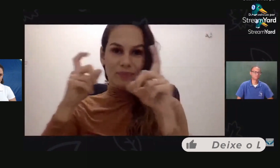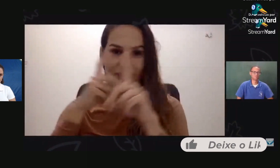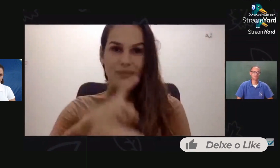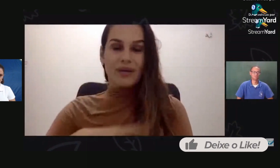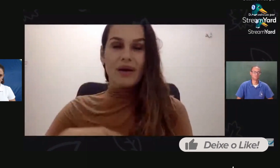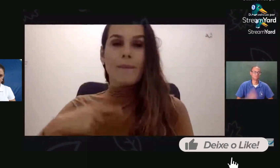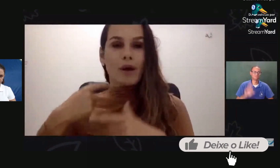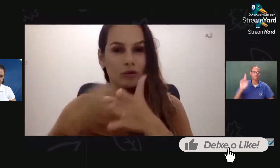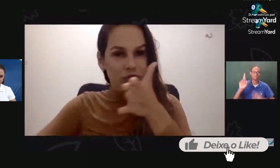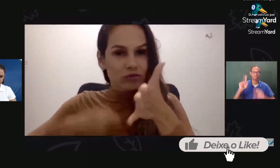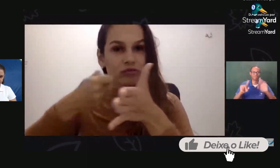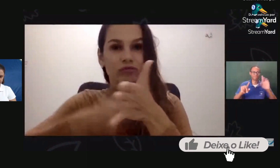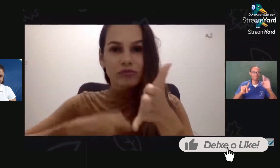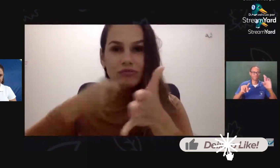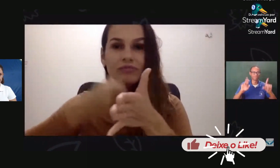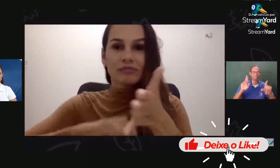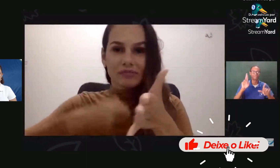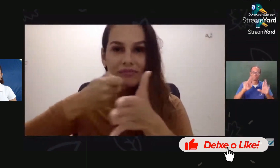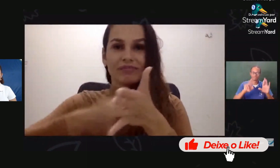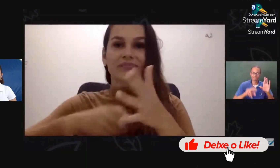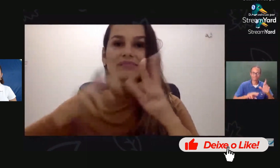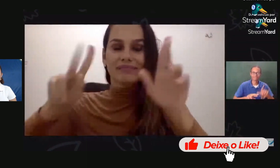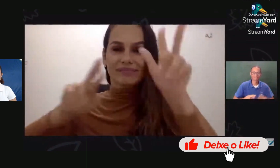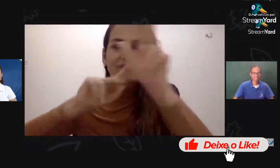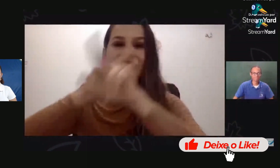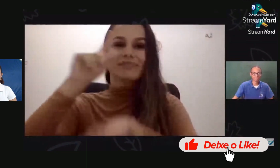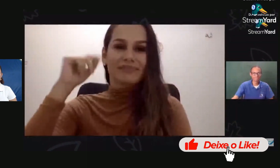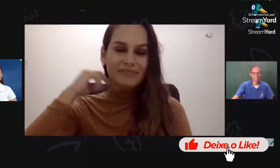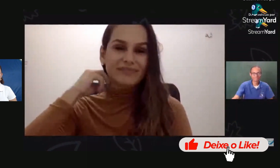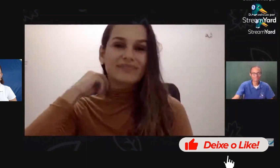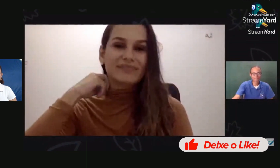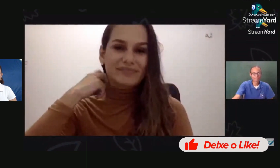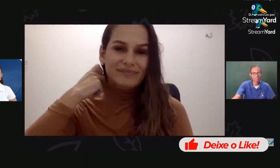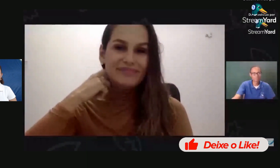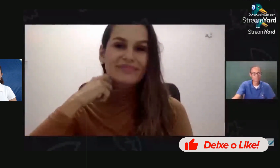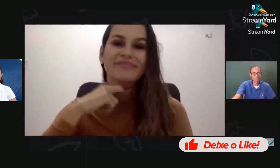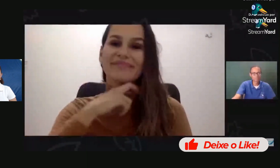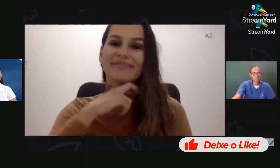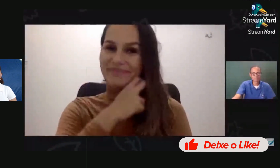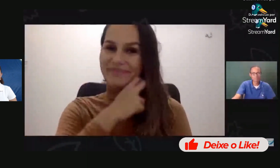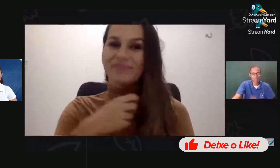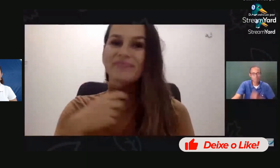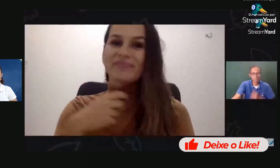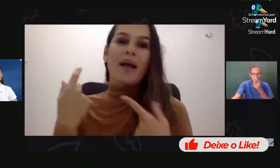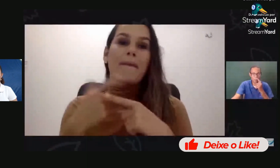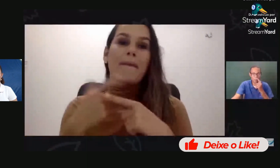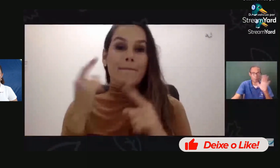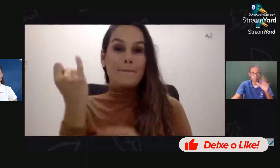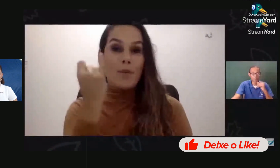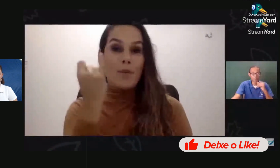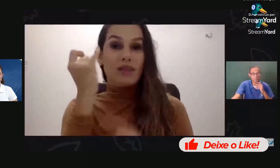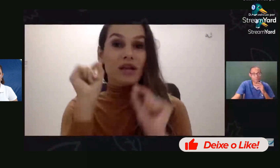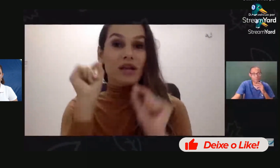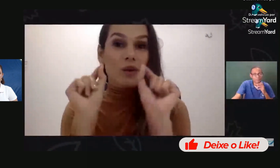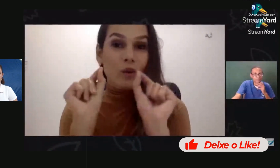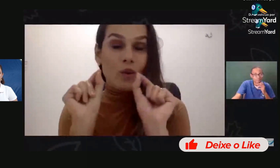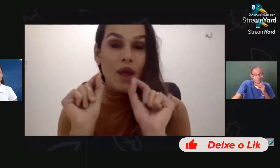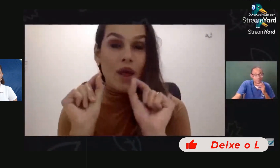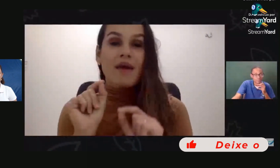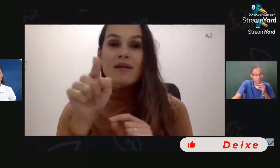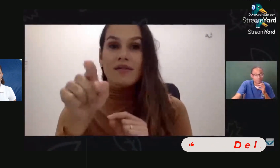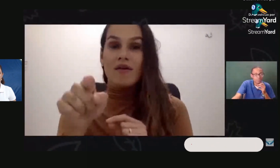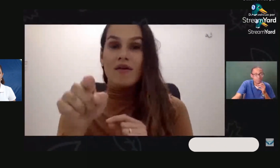enfrentando, situações diferentes, todos, né, exigindo muita luta aí para desenvolvimento. Mas